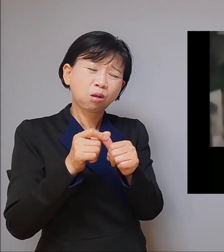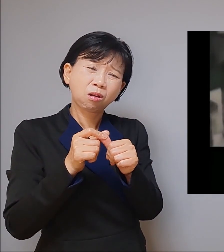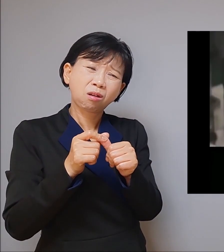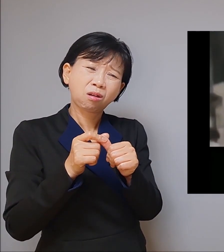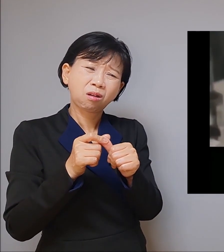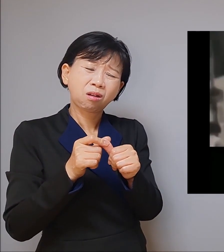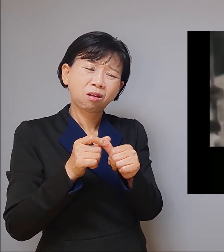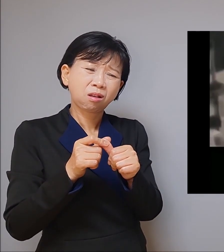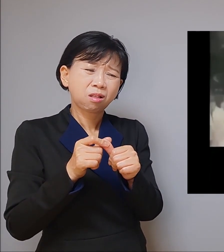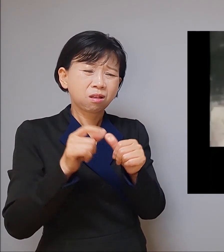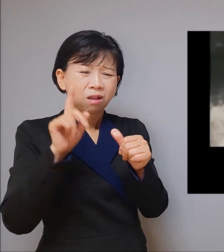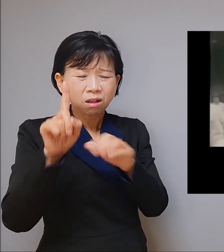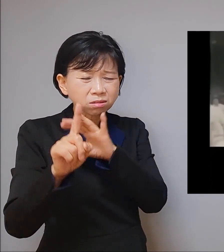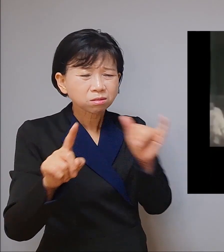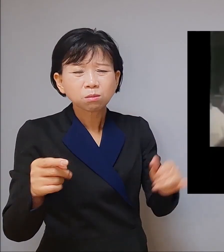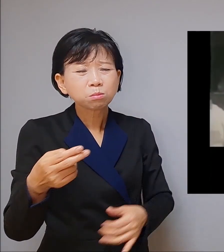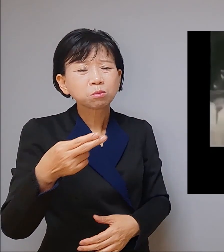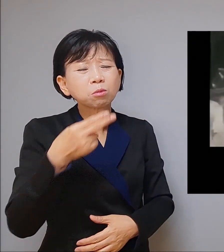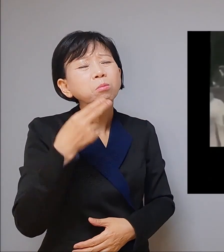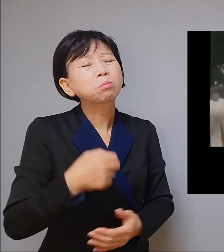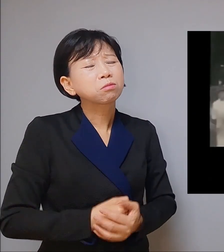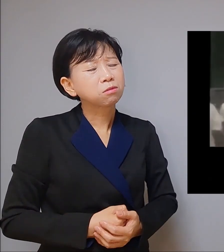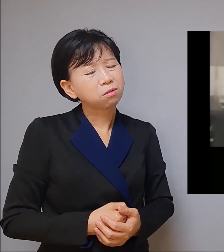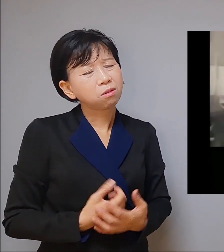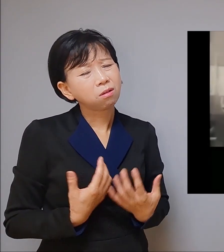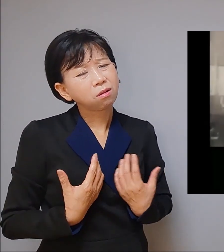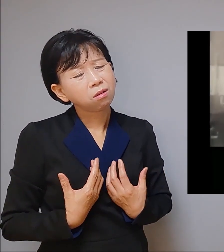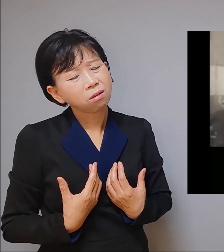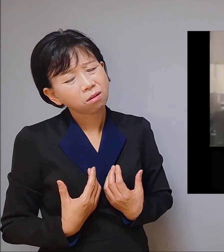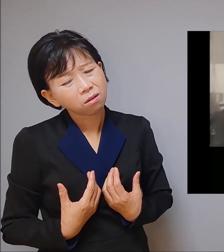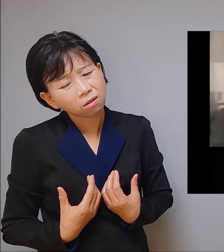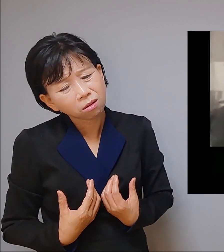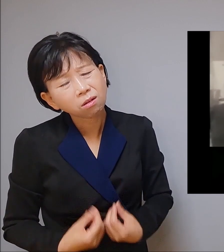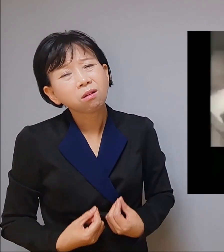된 기적이었던 거죠.